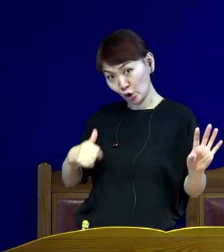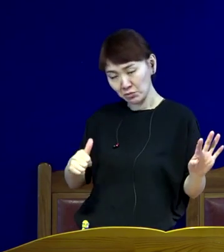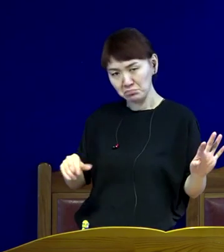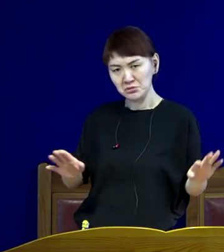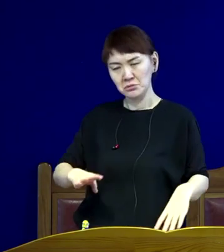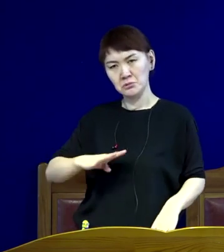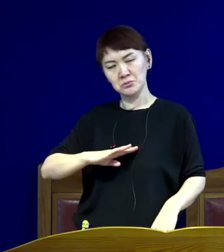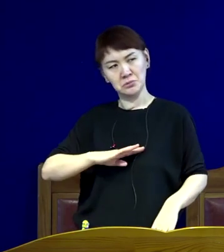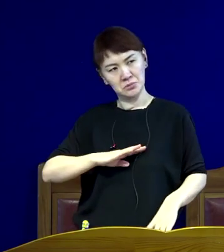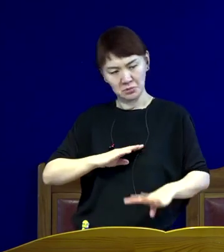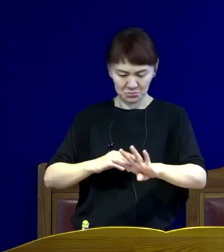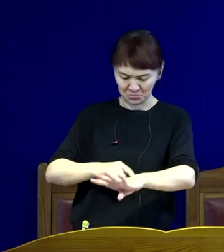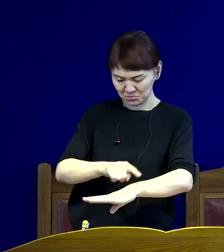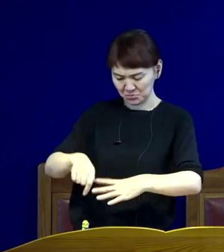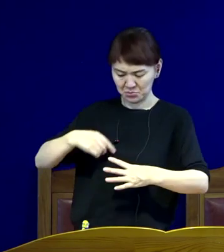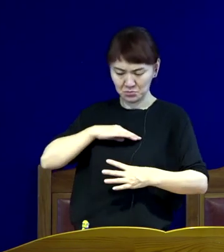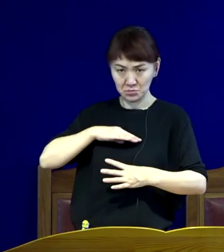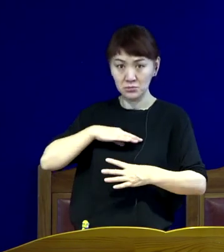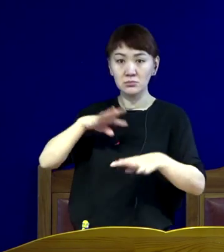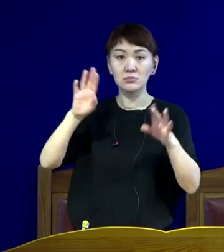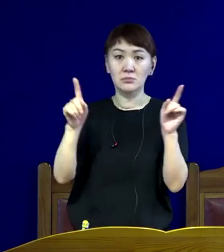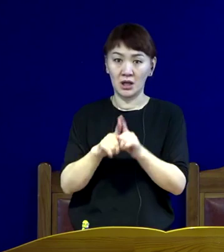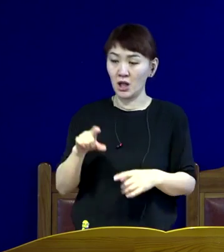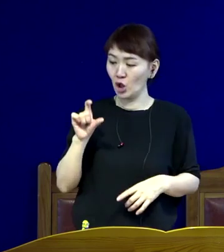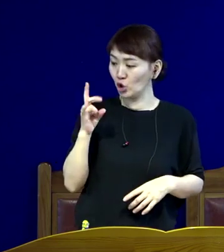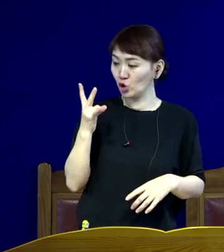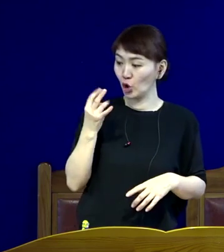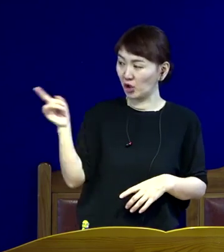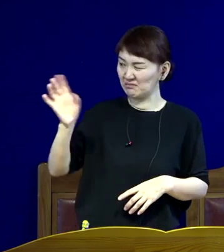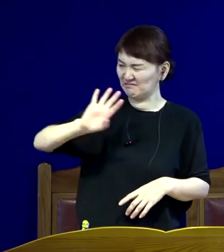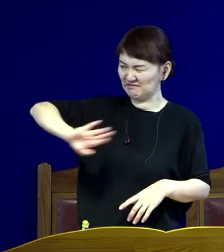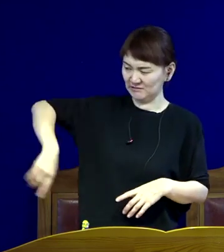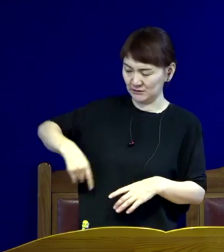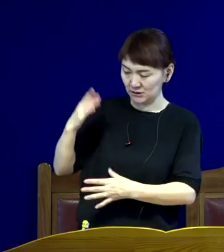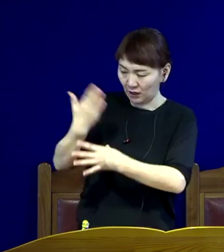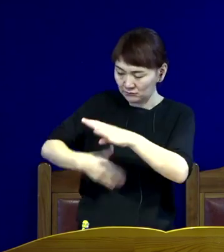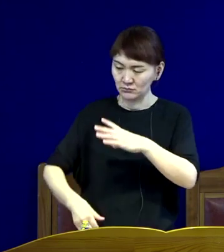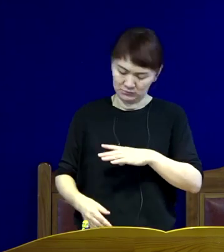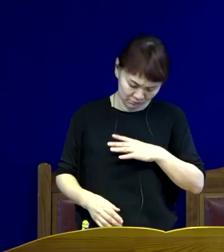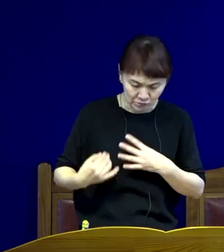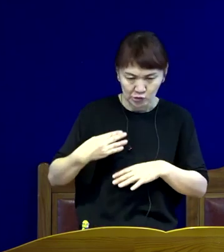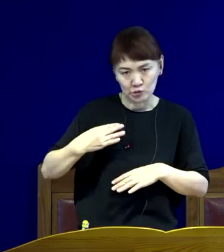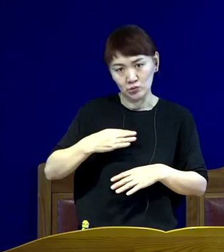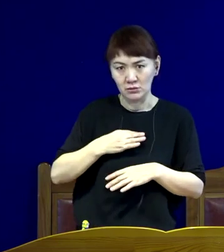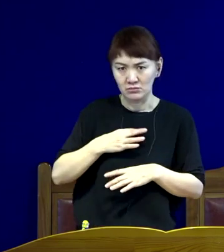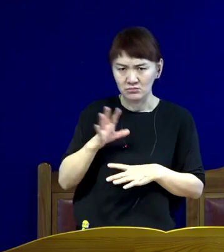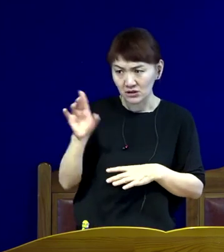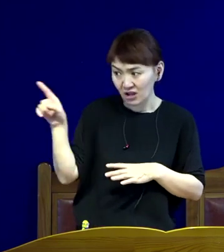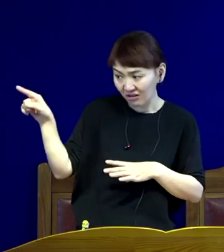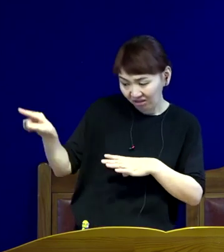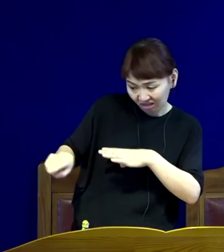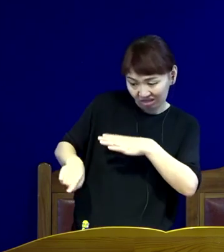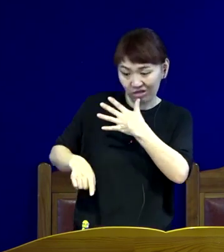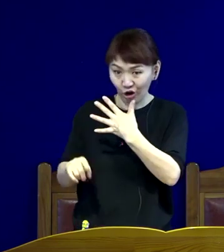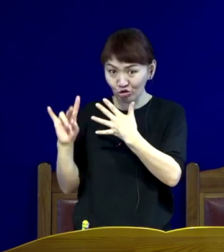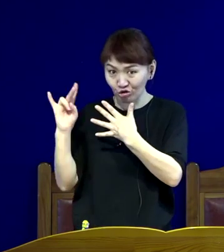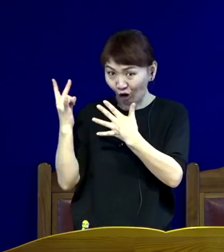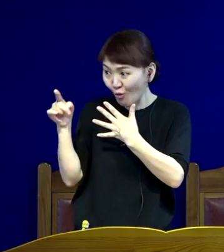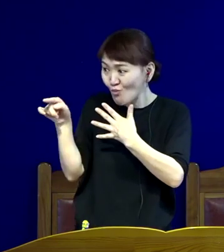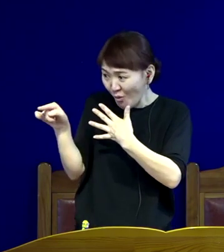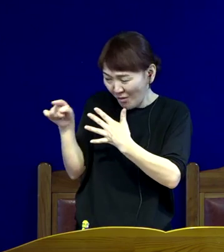кресо сожунган гой. Ийм л байдаг учраас эхнэр нөхөр хоёр маш чухал. Байгаад нь маш их талархад сурах хэрэгтэй.